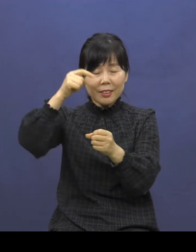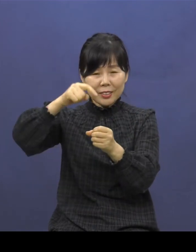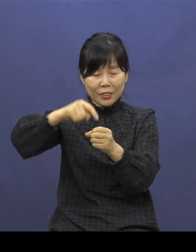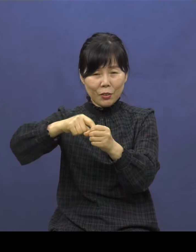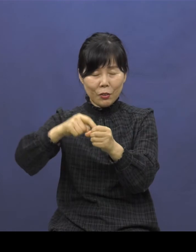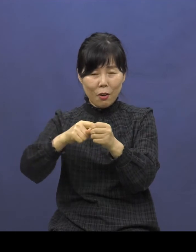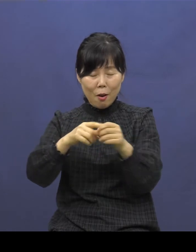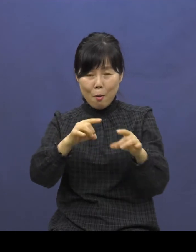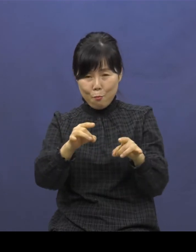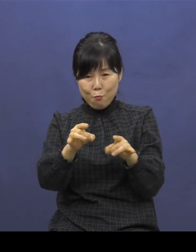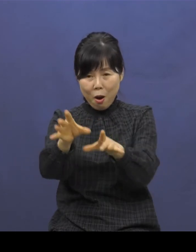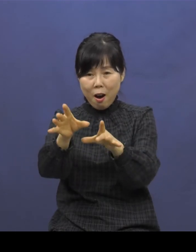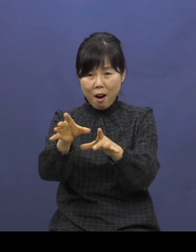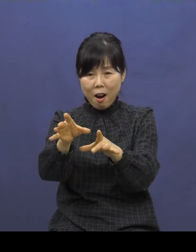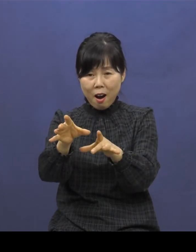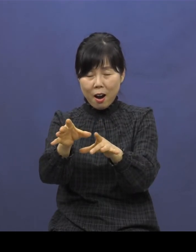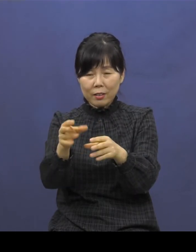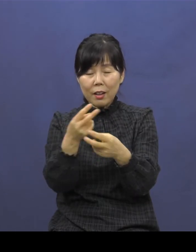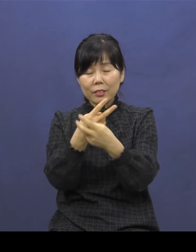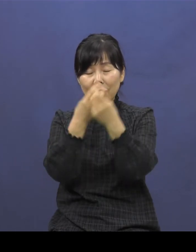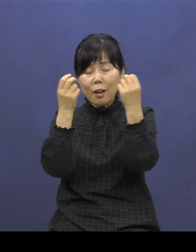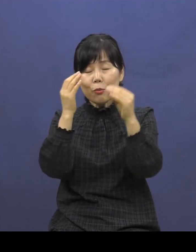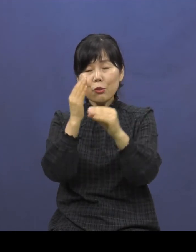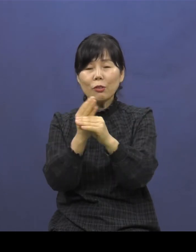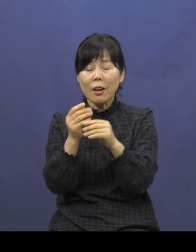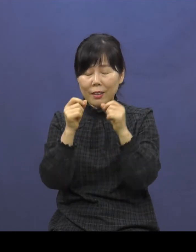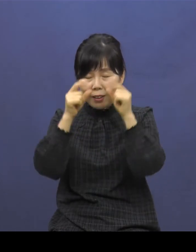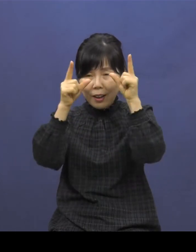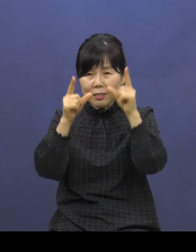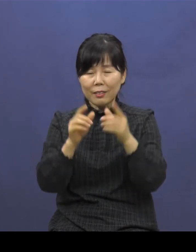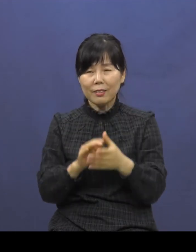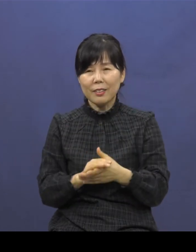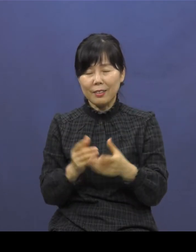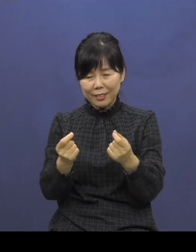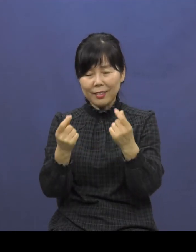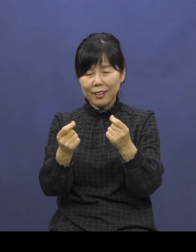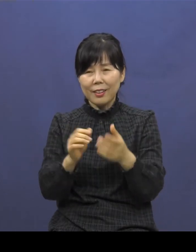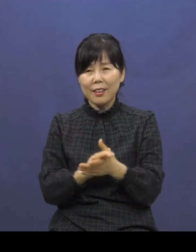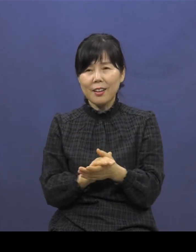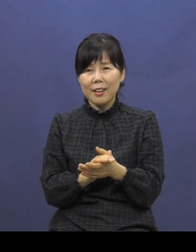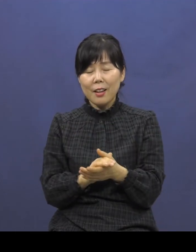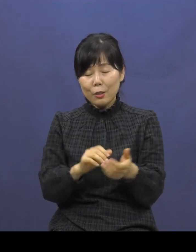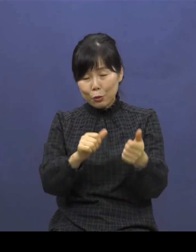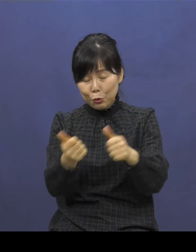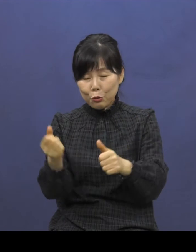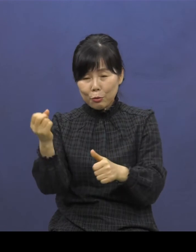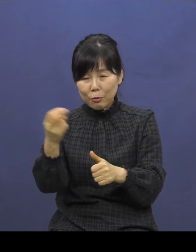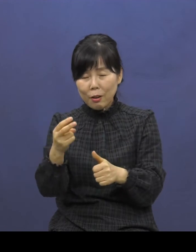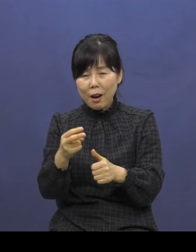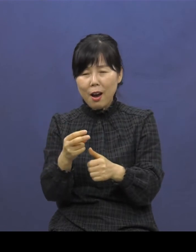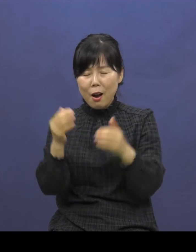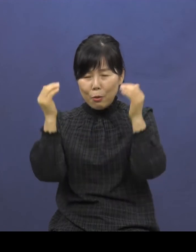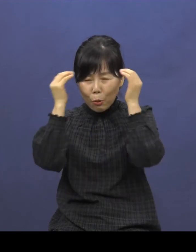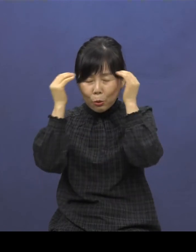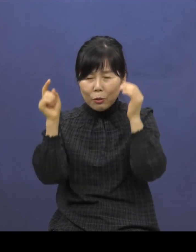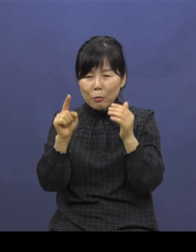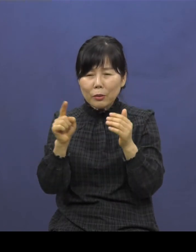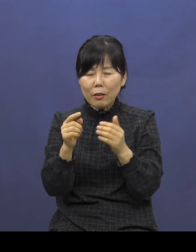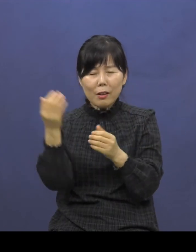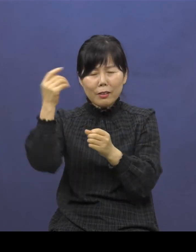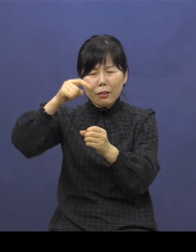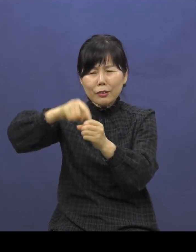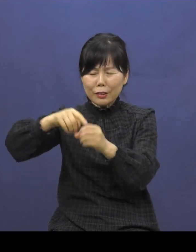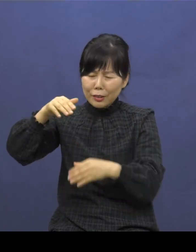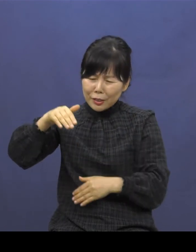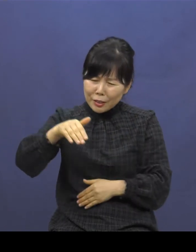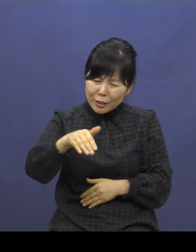영적으로 자극을 도전받아서 잠에서 깨는 겁니다. 죽음과 고통은 영적 침체를 가져와요. 정말